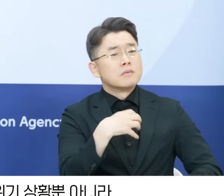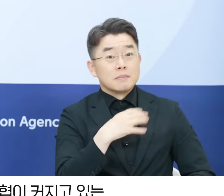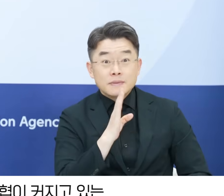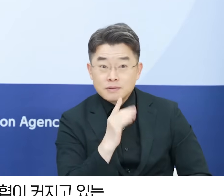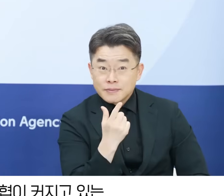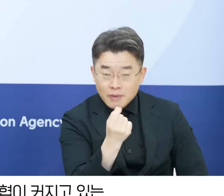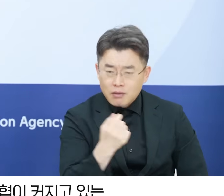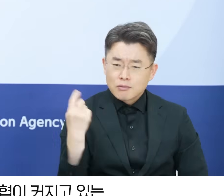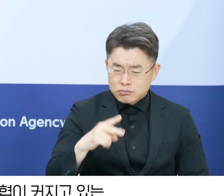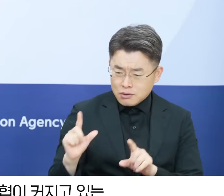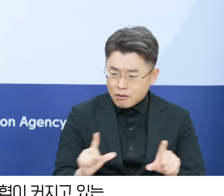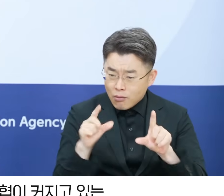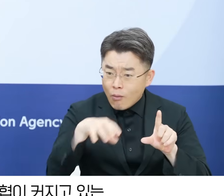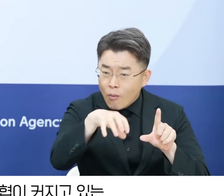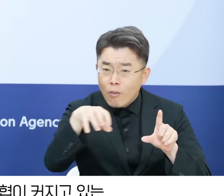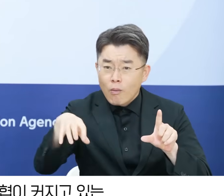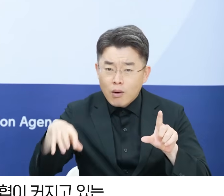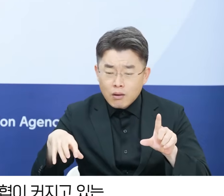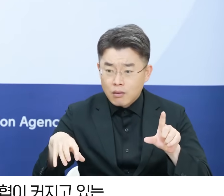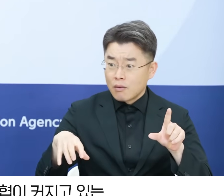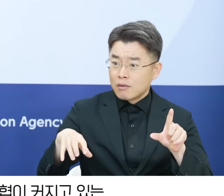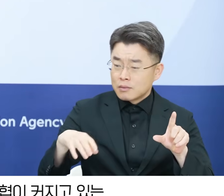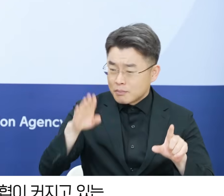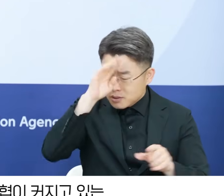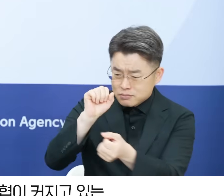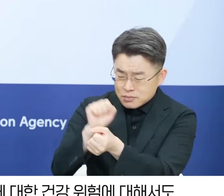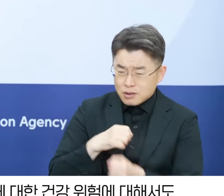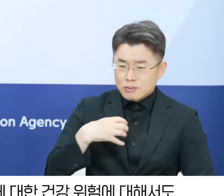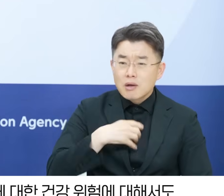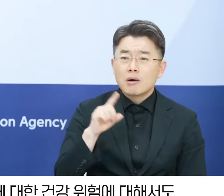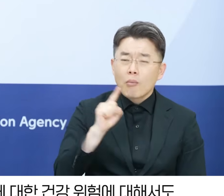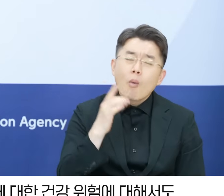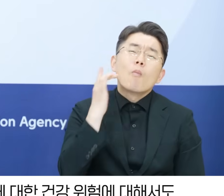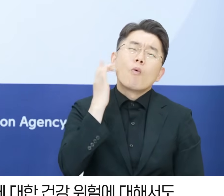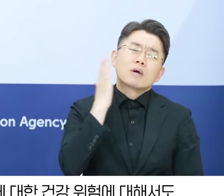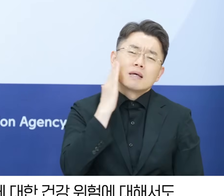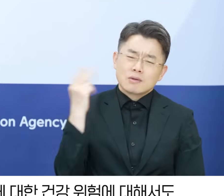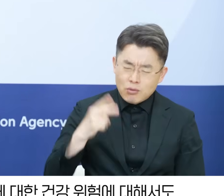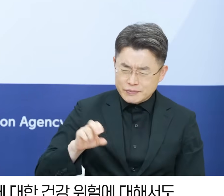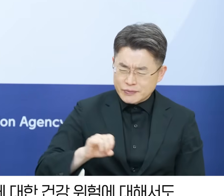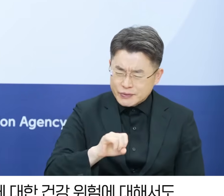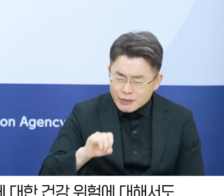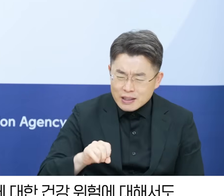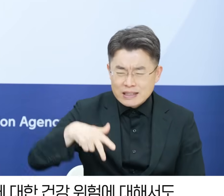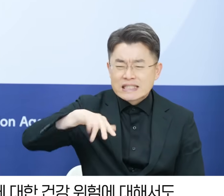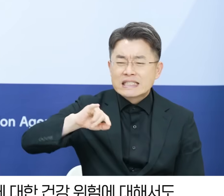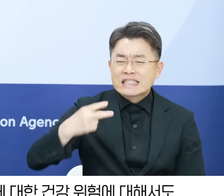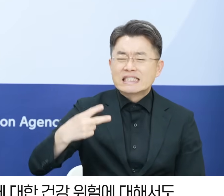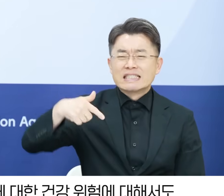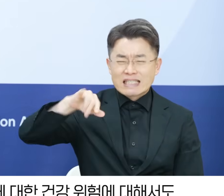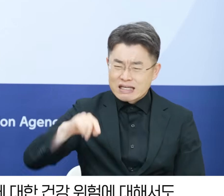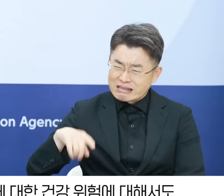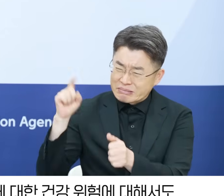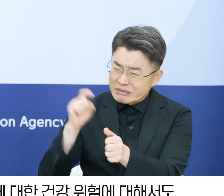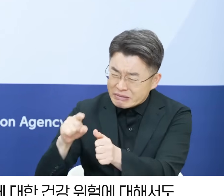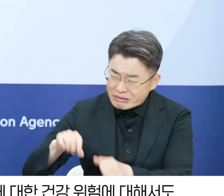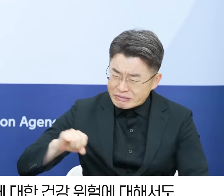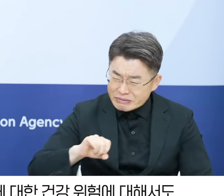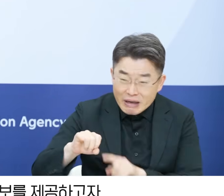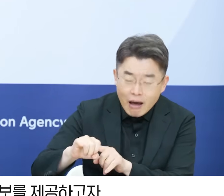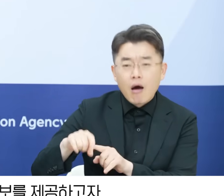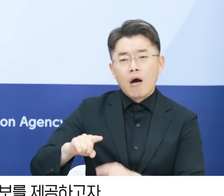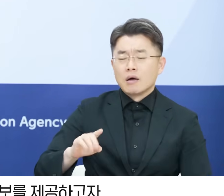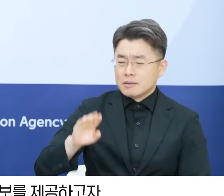아니라 일상 속에서 점차 그 위협이 커지고 있는 모기, 진드기 등 감염병 매개체에 대한 건강 위험에